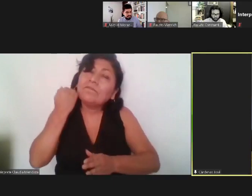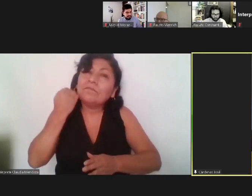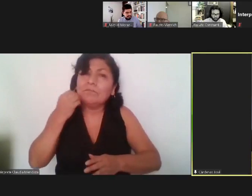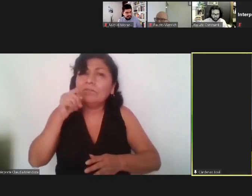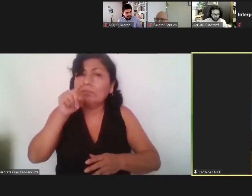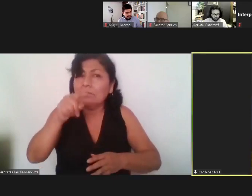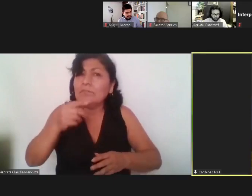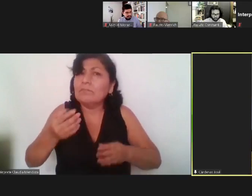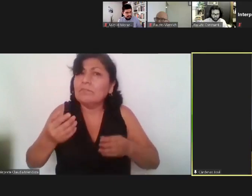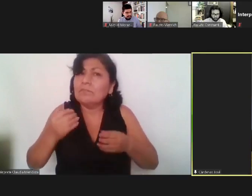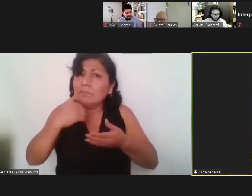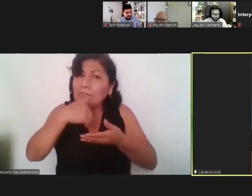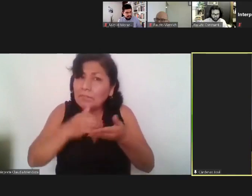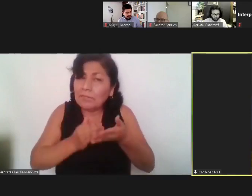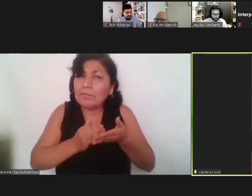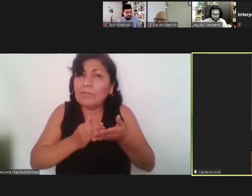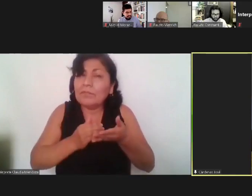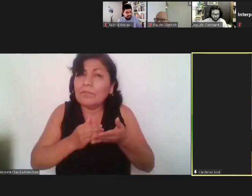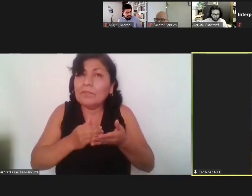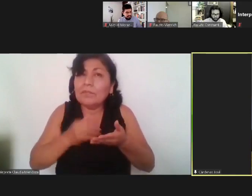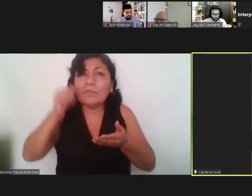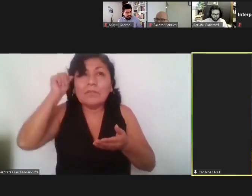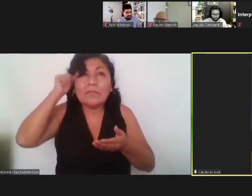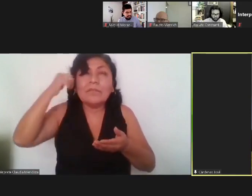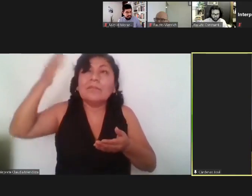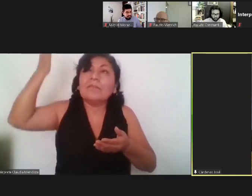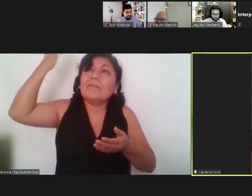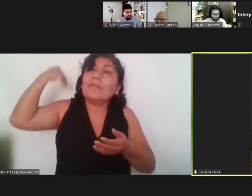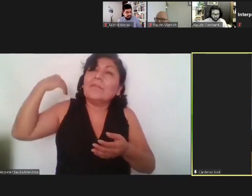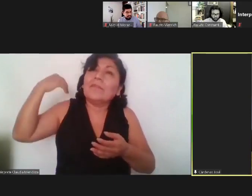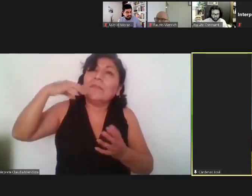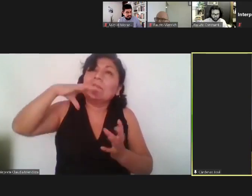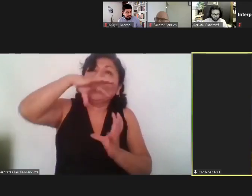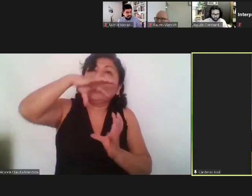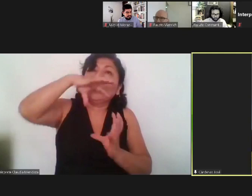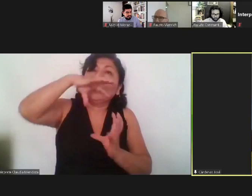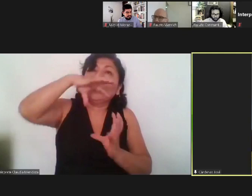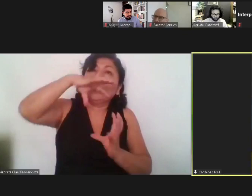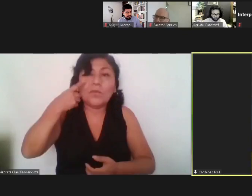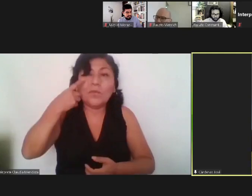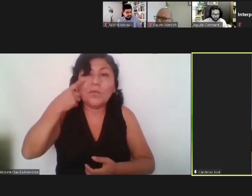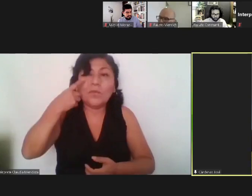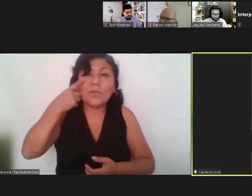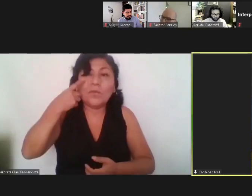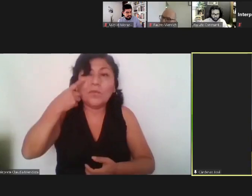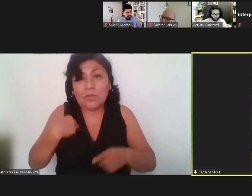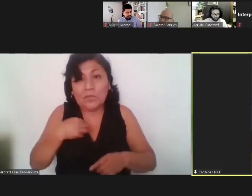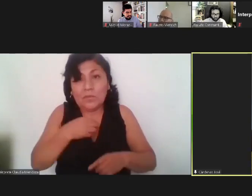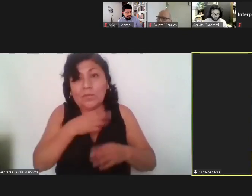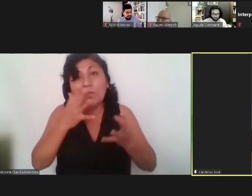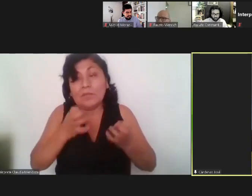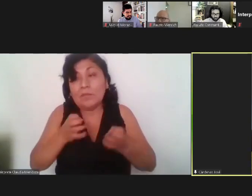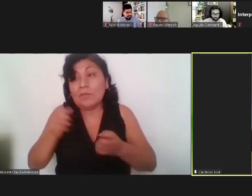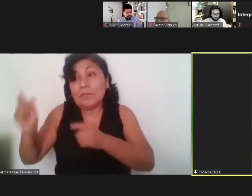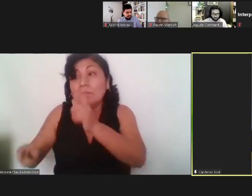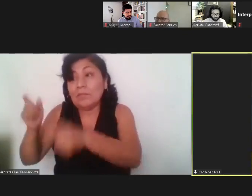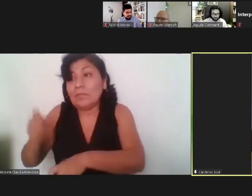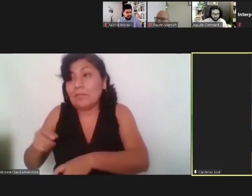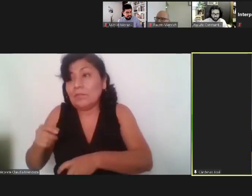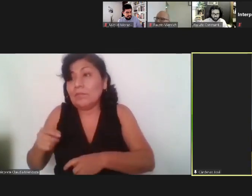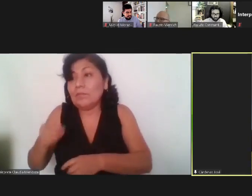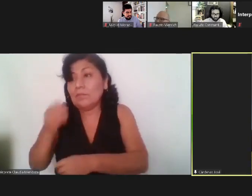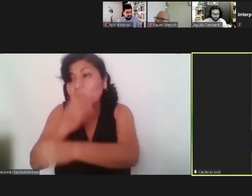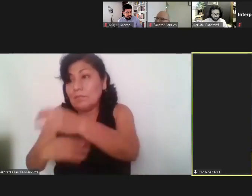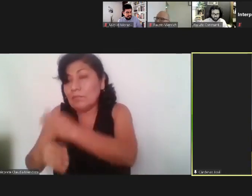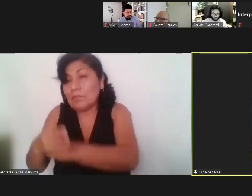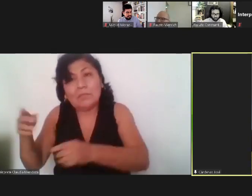y hay excelentes películas que consideramos que las personas con discapacidad las disfrutarían de igual modo que si